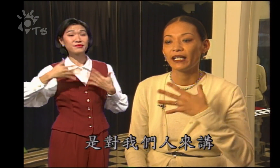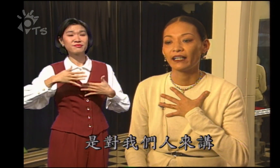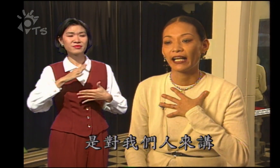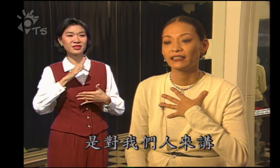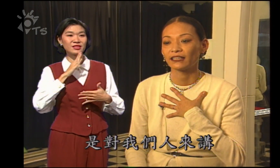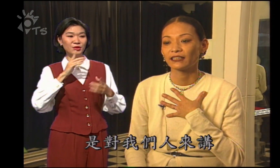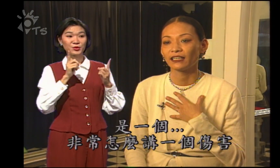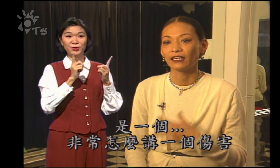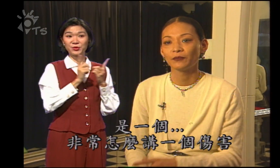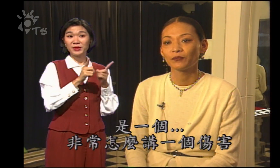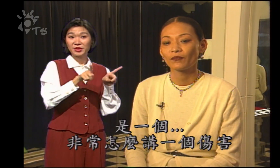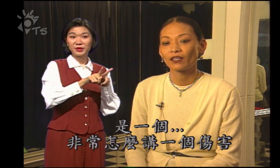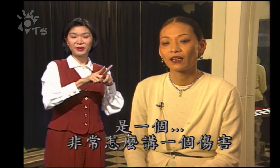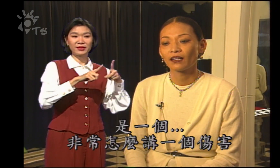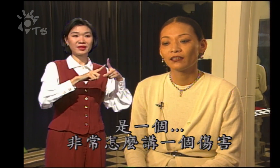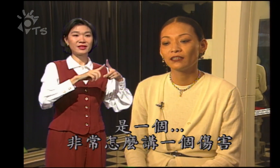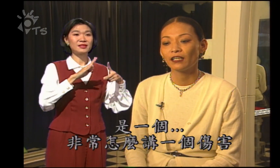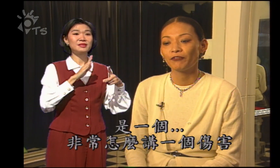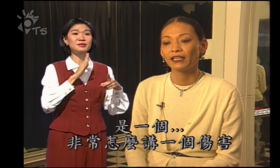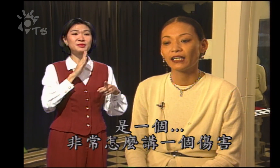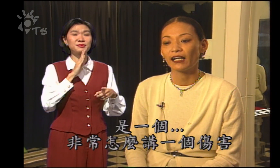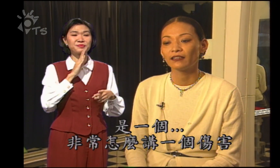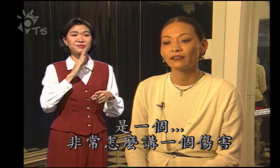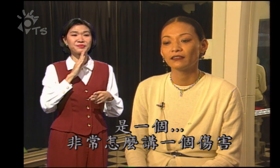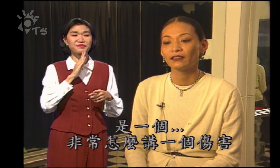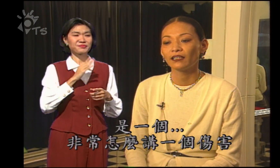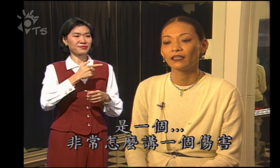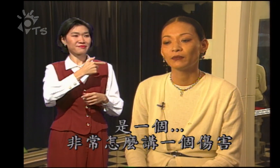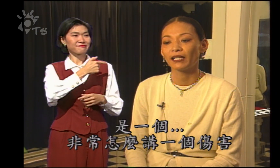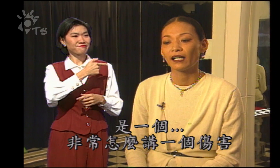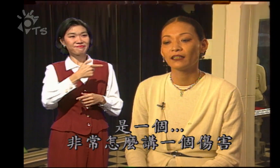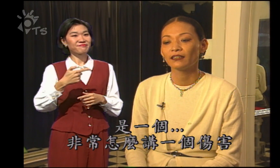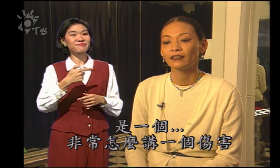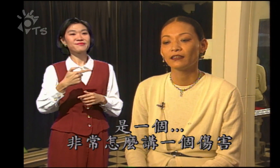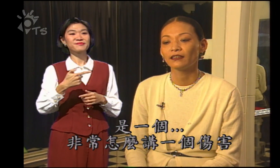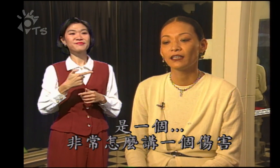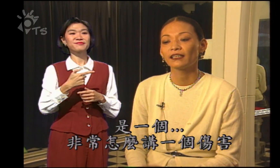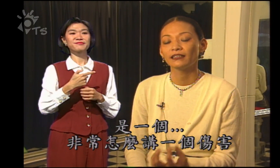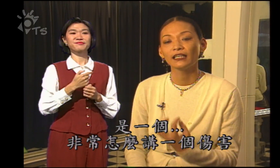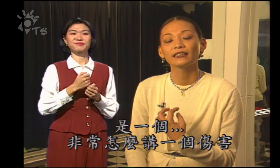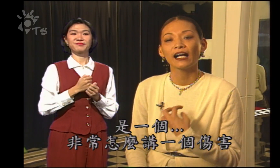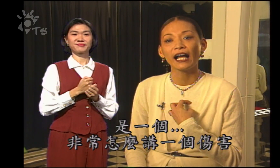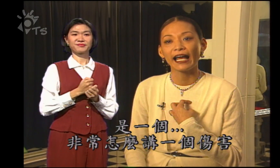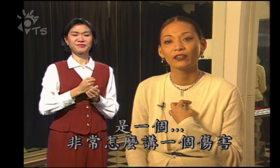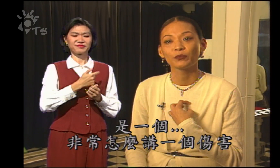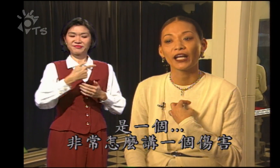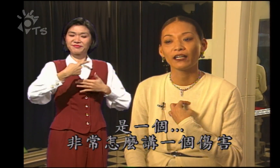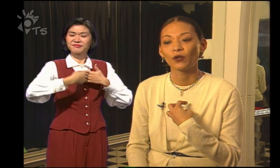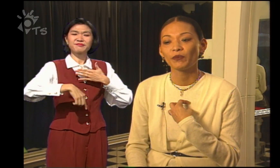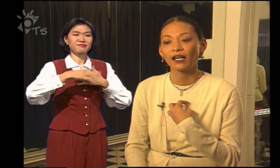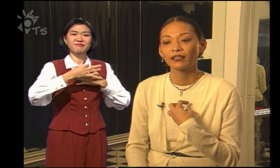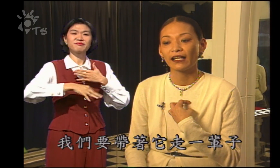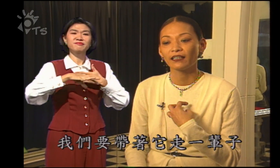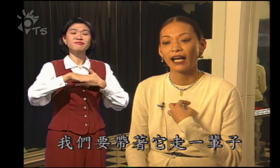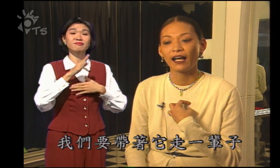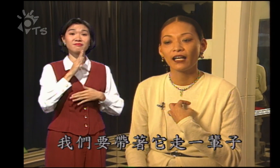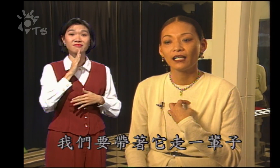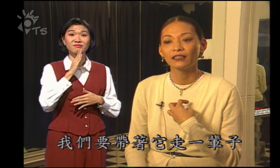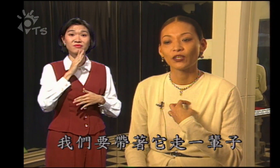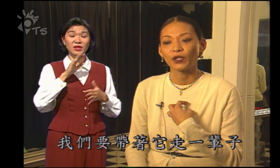来讲是一个非常一个怎么样一个伤害，对不对？我们要带着她走一